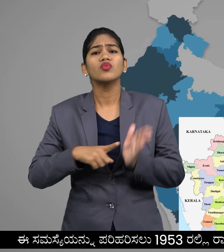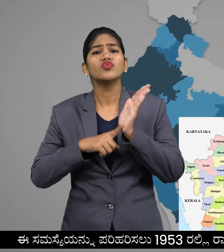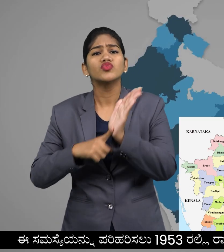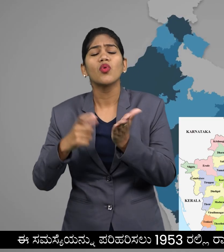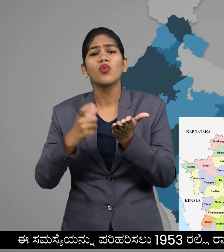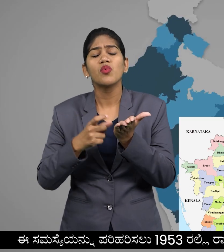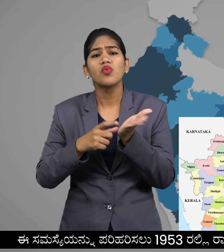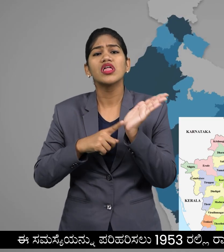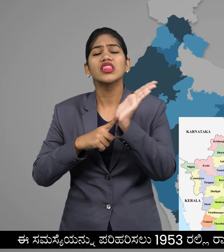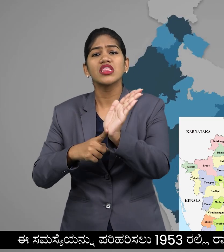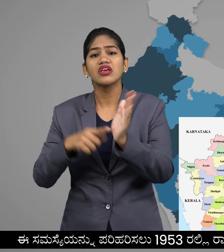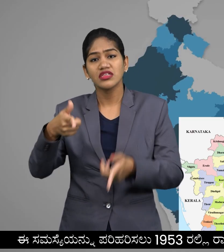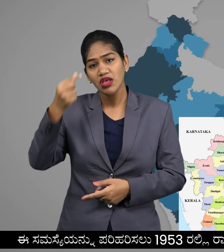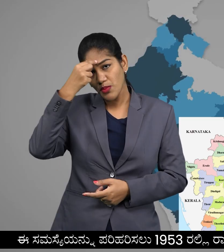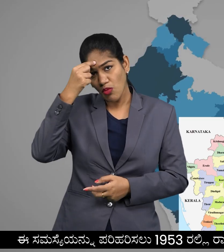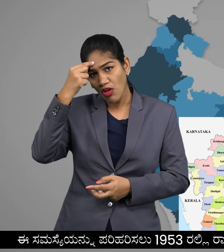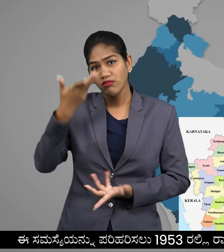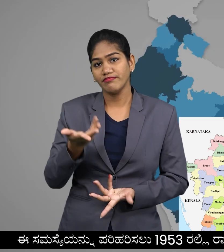ಆಯೋಗವನ್ನು ನೇಮಿಸಲಾಯಿತು.